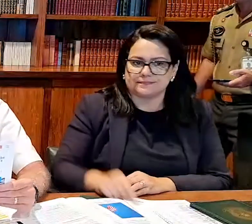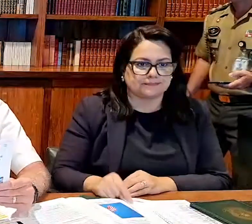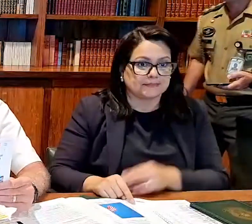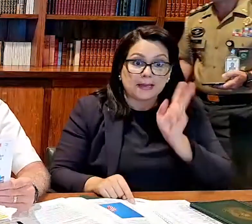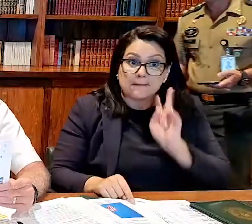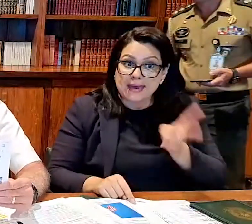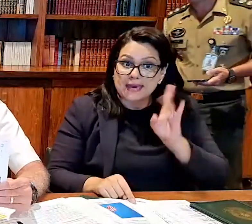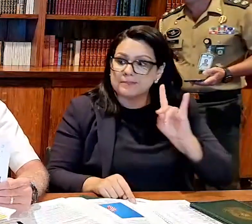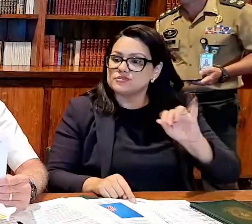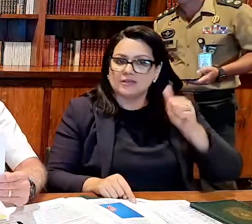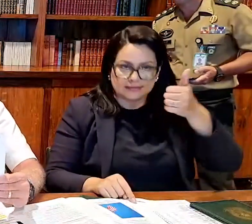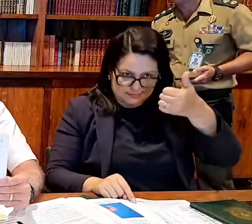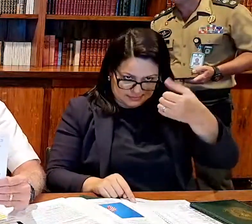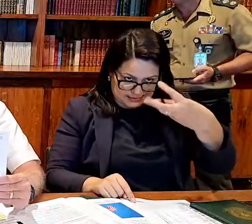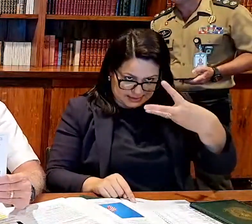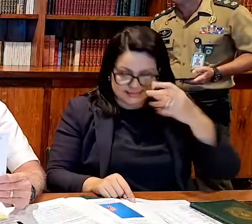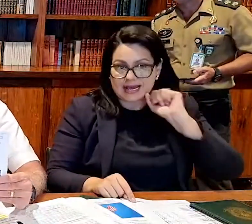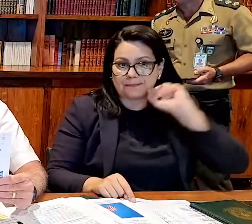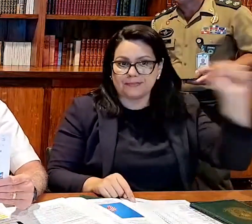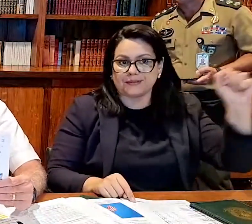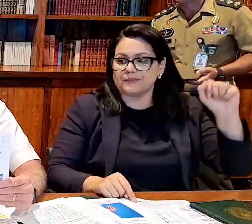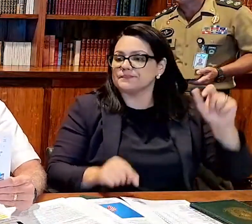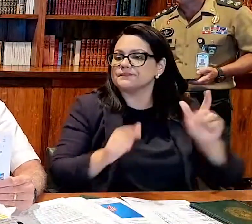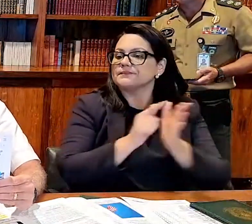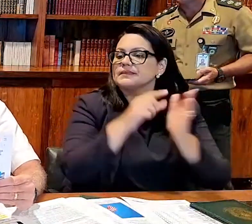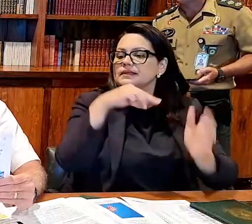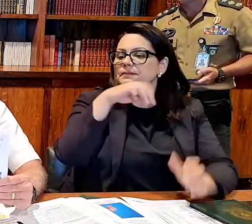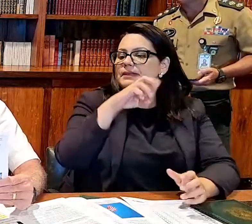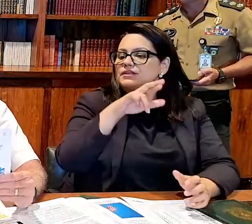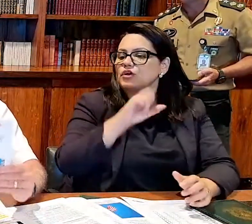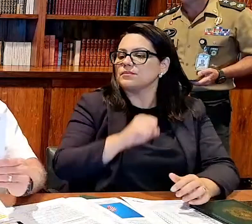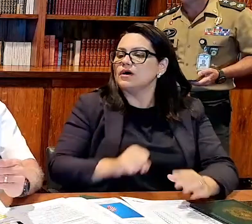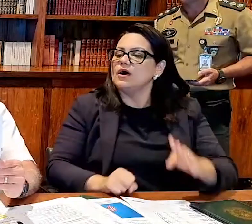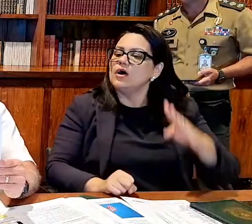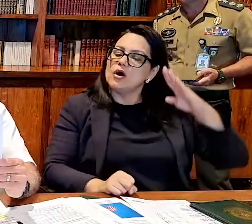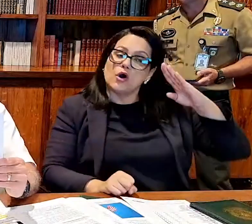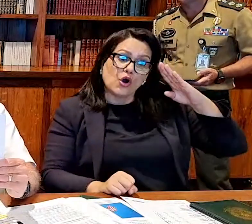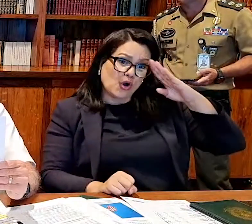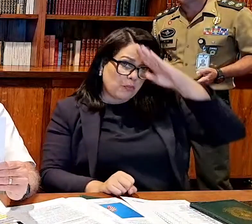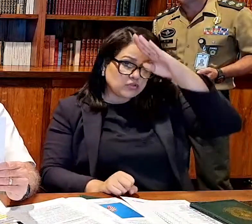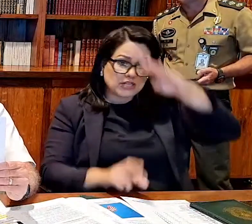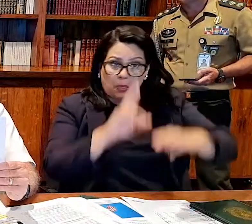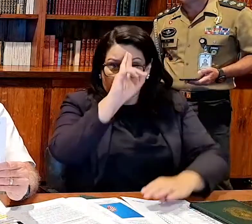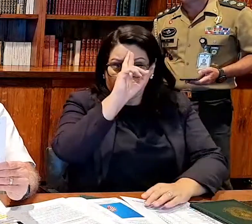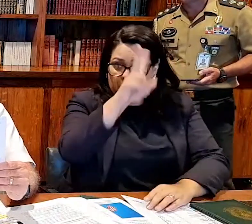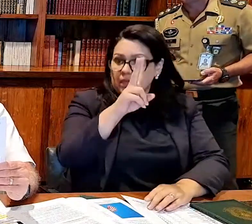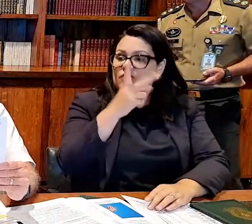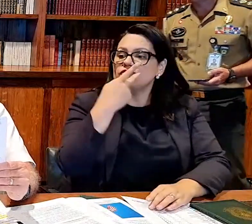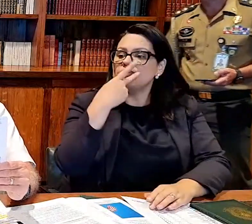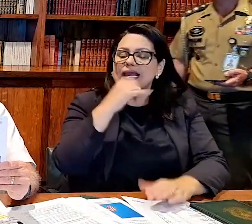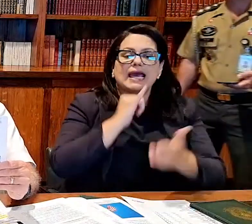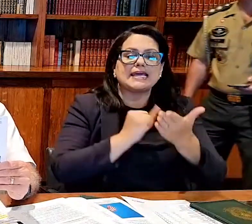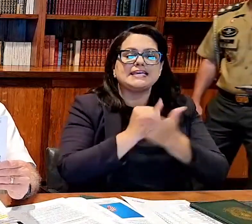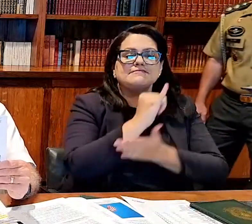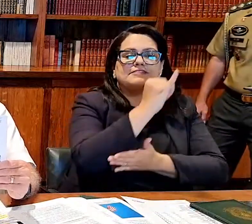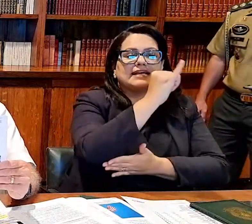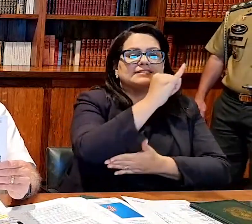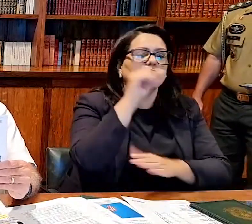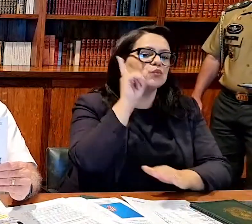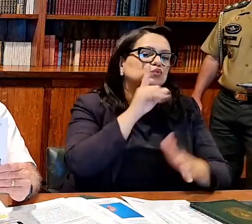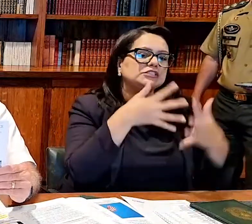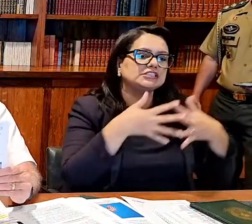mesmo dia, 13 de abril, aqui o Metrópolis. Bolsonaro erra ao dizer que a inflação dos Estados Unidos é maior do que a